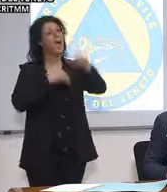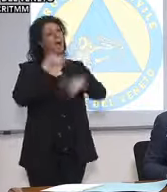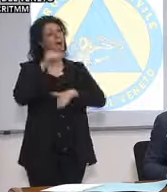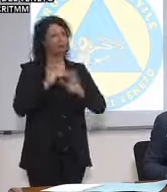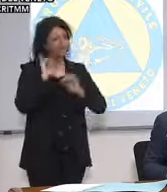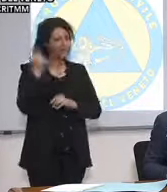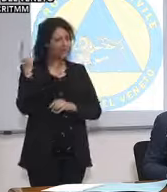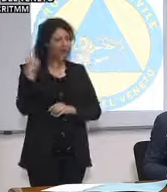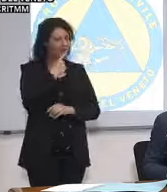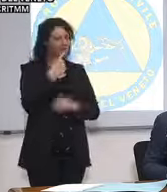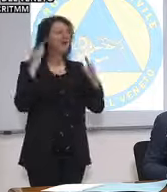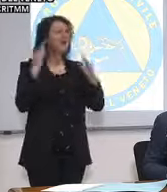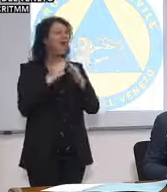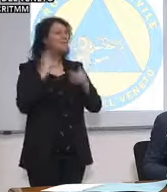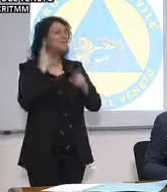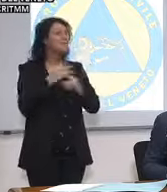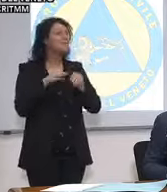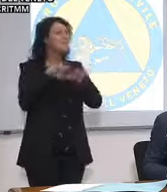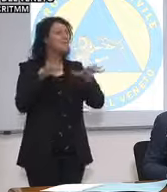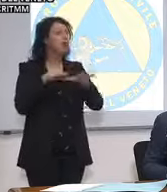Prego.